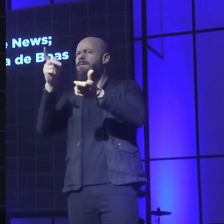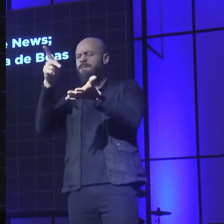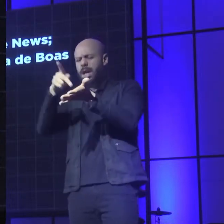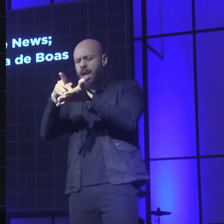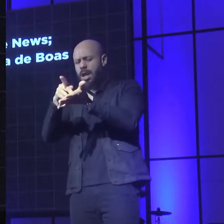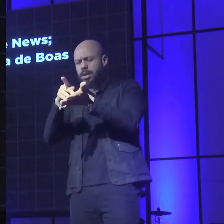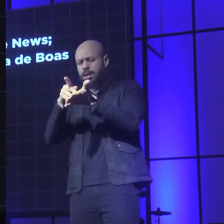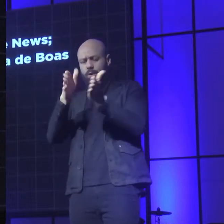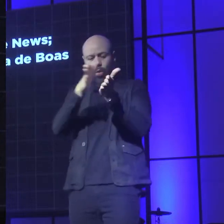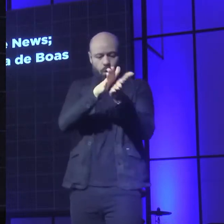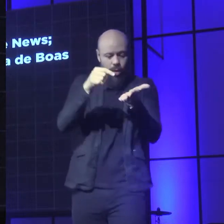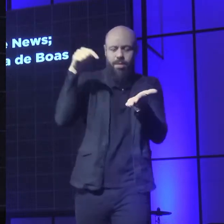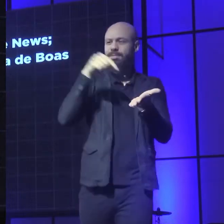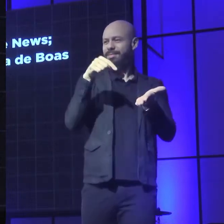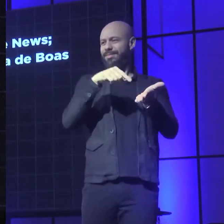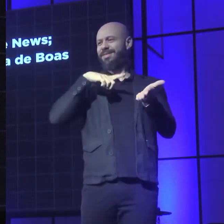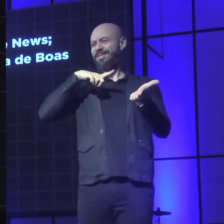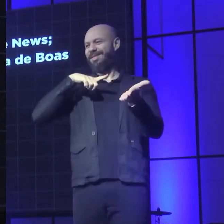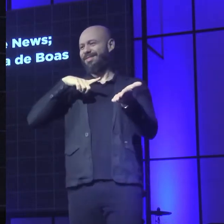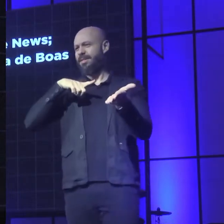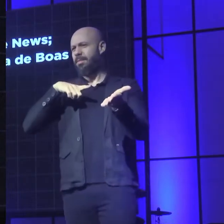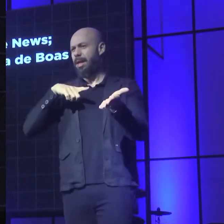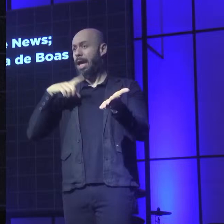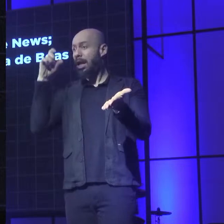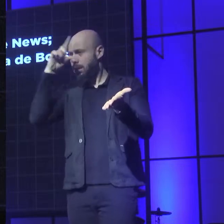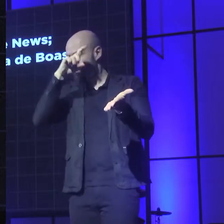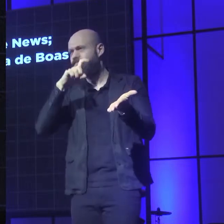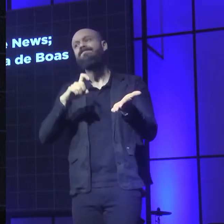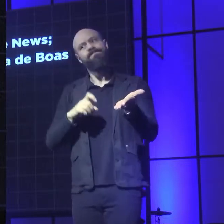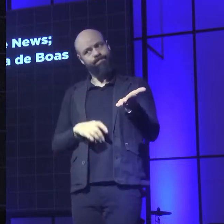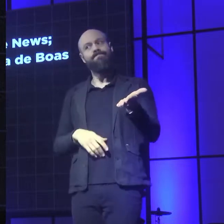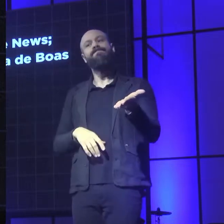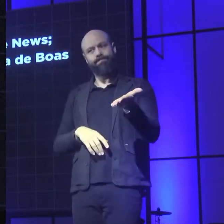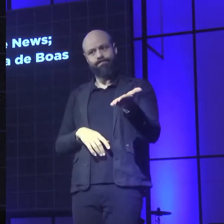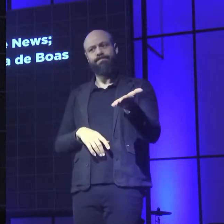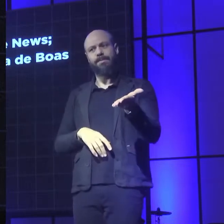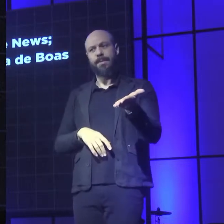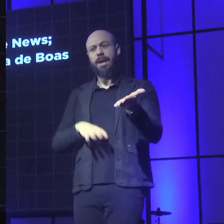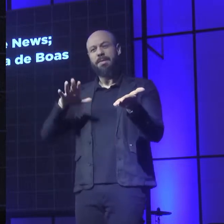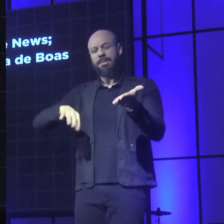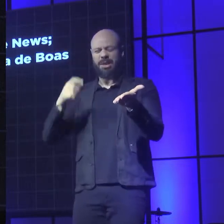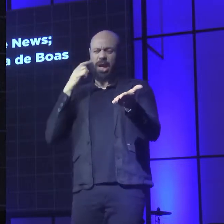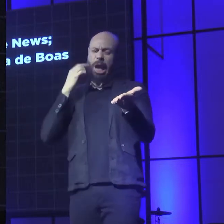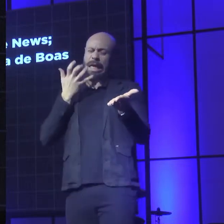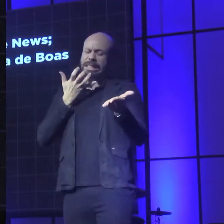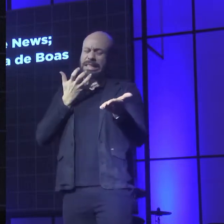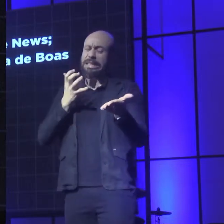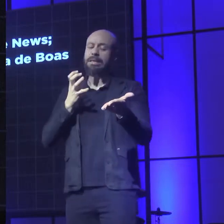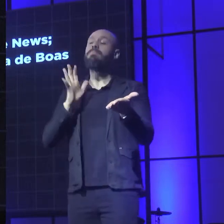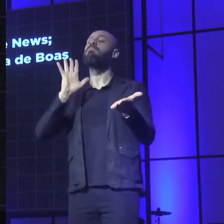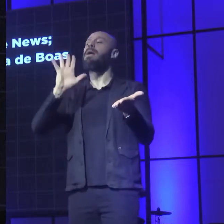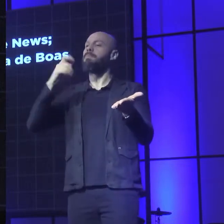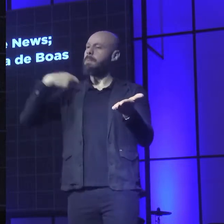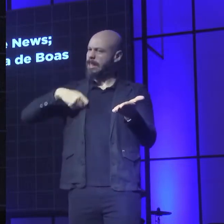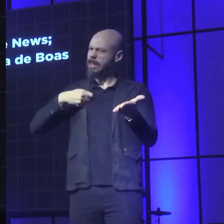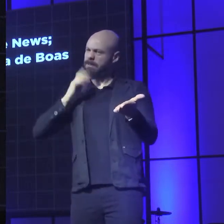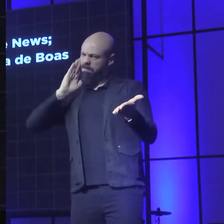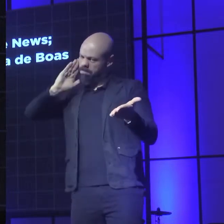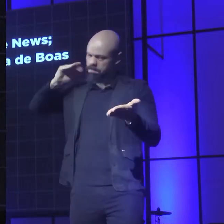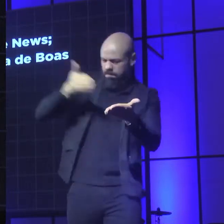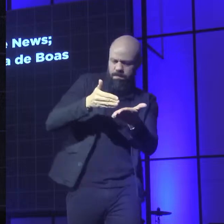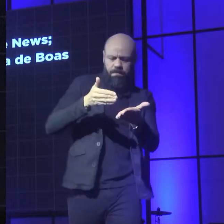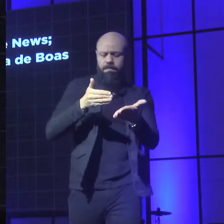Mesmo que isso seja difícil. Mesmo que muitas vezes você não consegue entender todas as